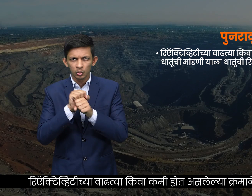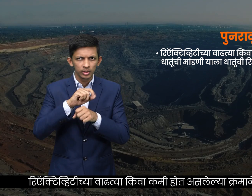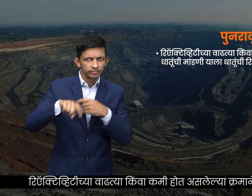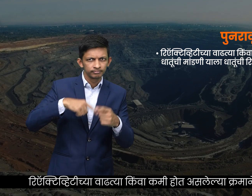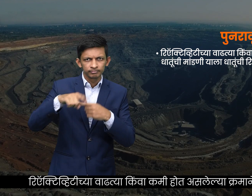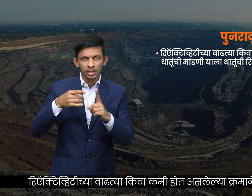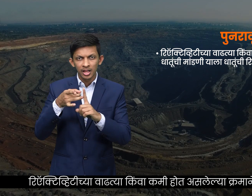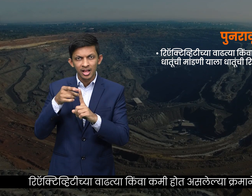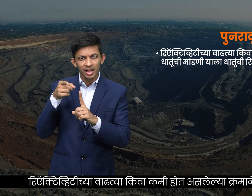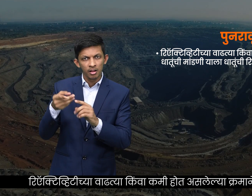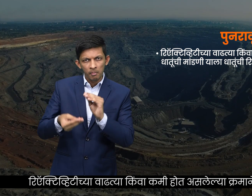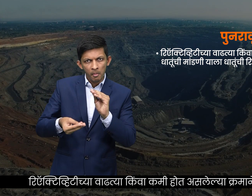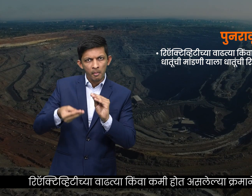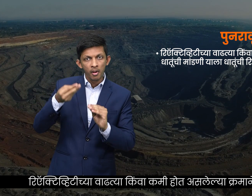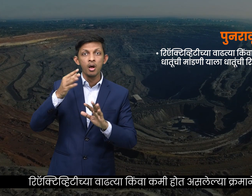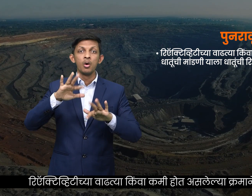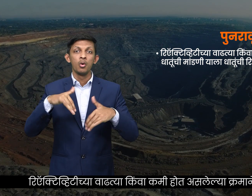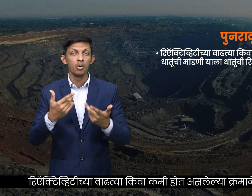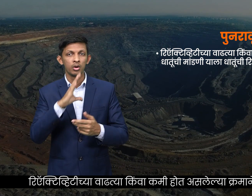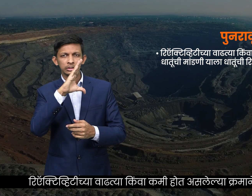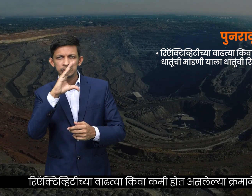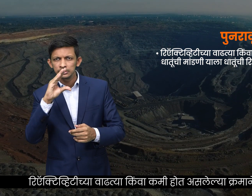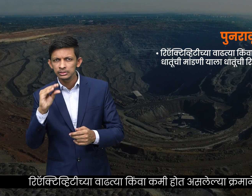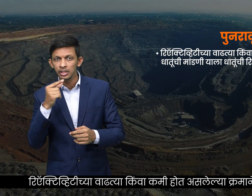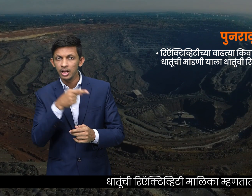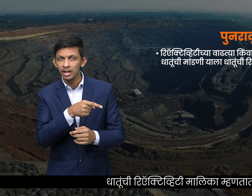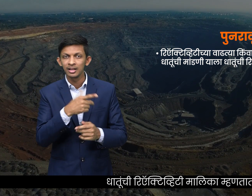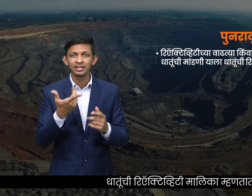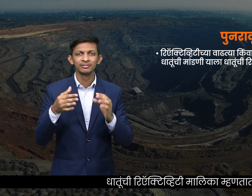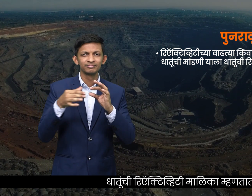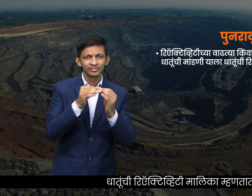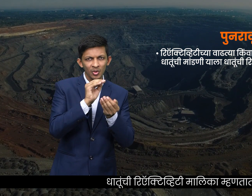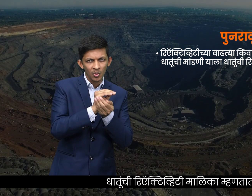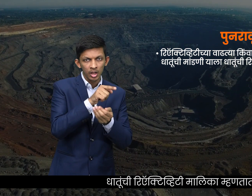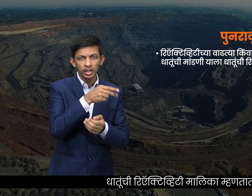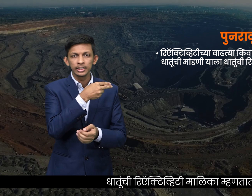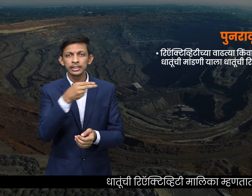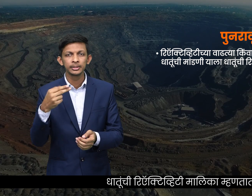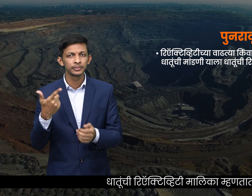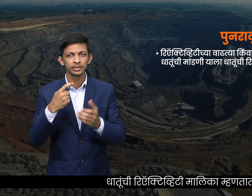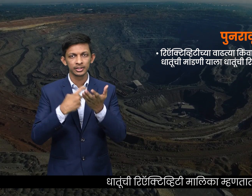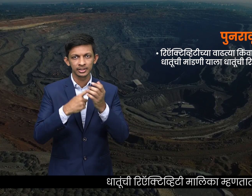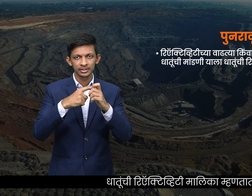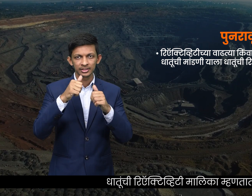रिॲक्टिव्हिटीच्या वाढत्या किंवा कमी होत असलेल्या क्रमाने धातूची मांडणी याला धातूची रिॲक्टिव्हिटी मालिका म्हणतात.